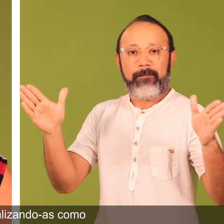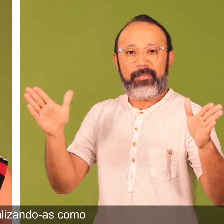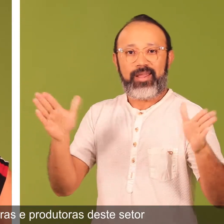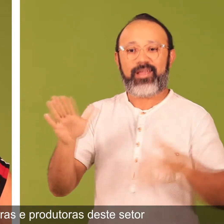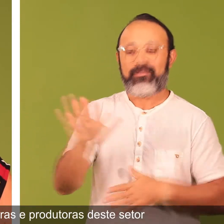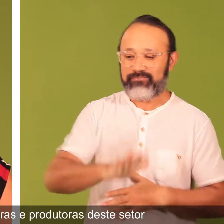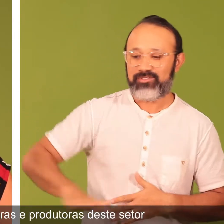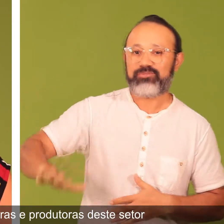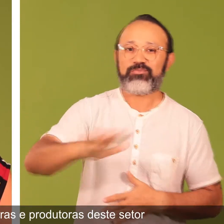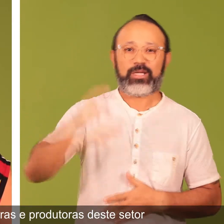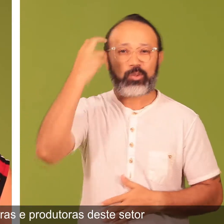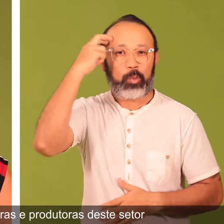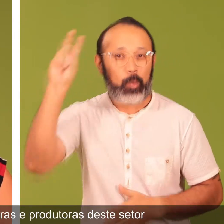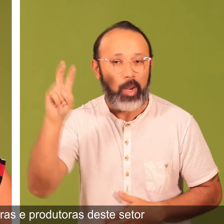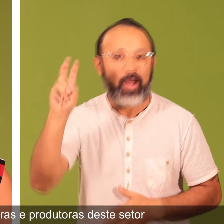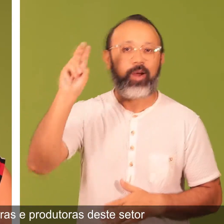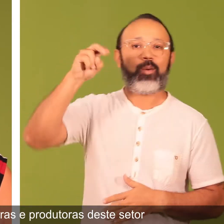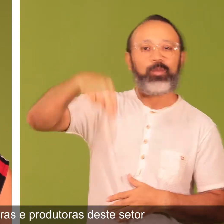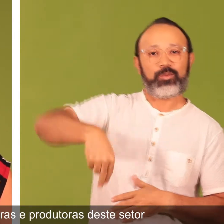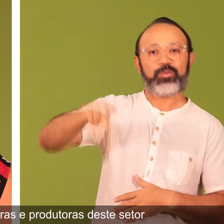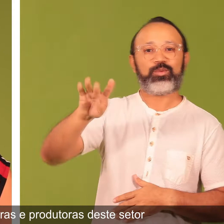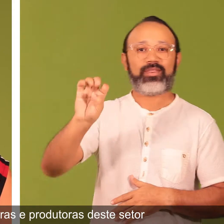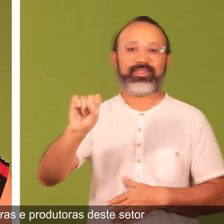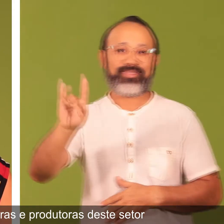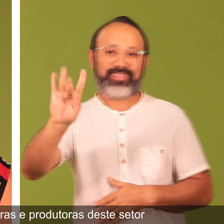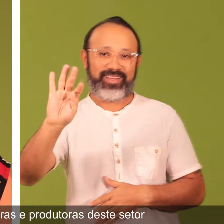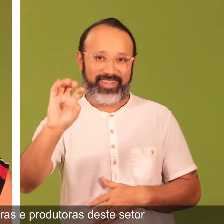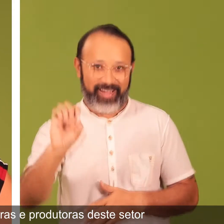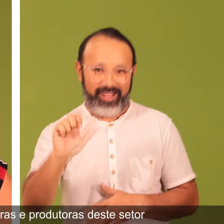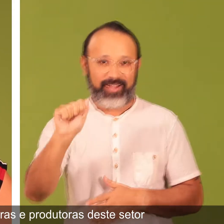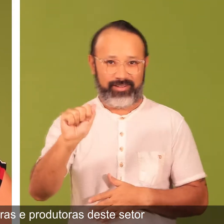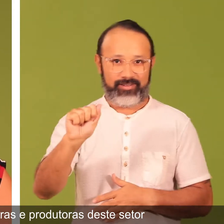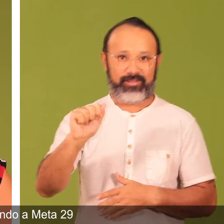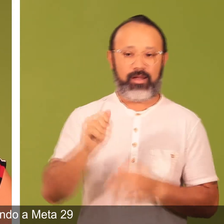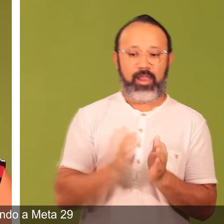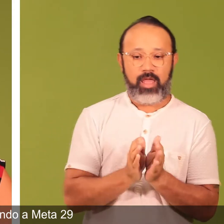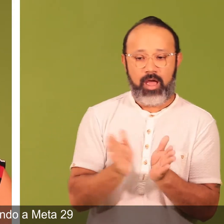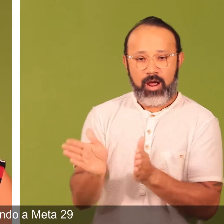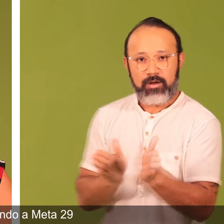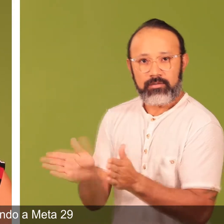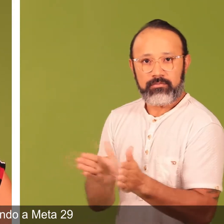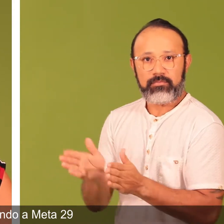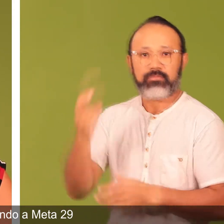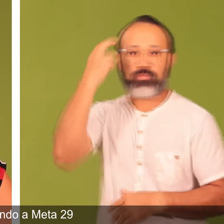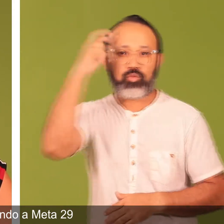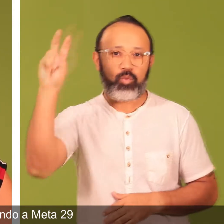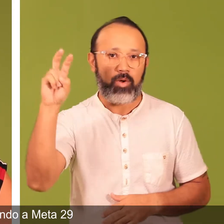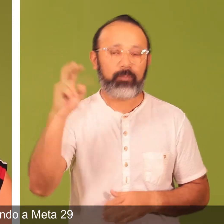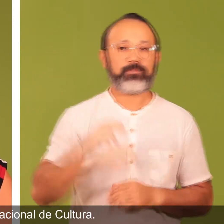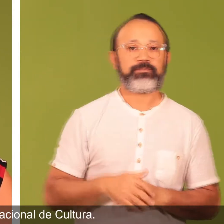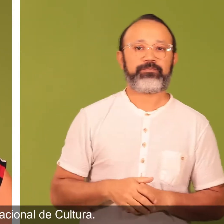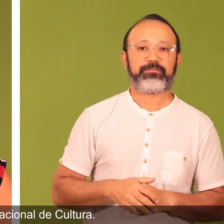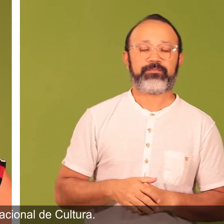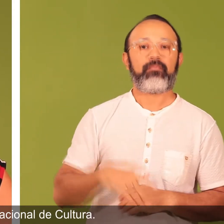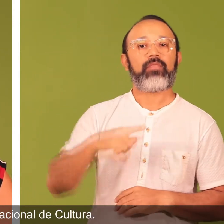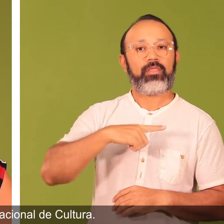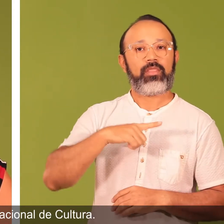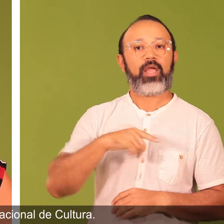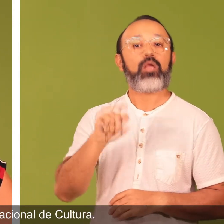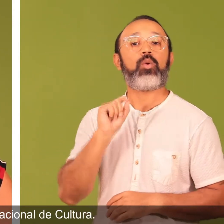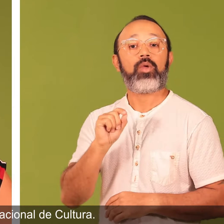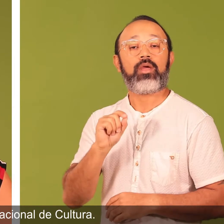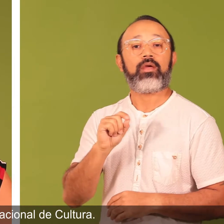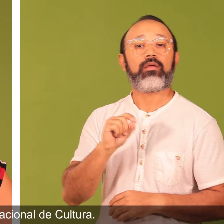contextualizando-as como consumidoras fruidora se produtoras deste setor atendendo a meta 29 do